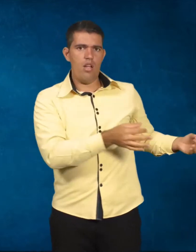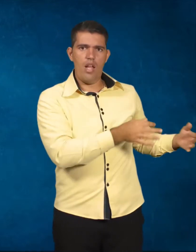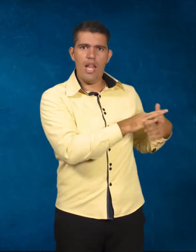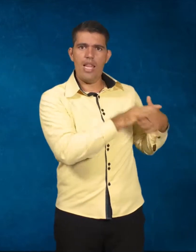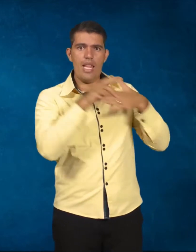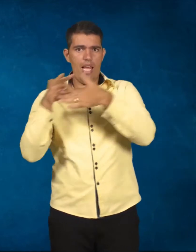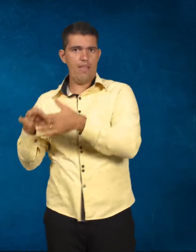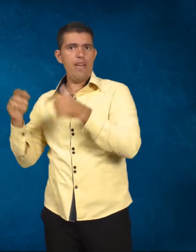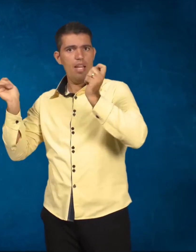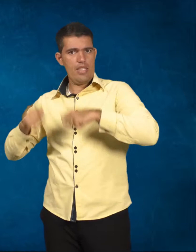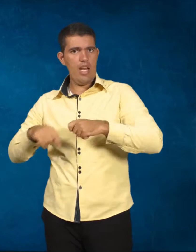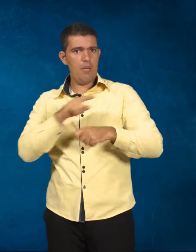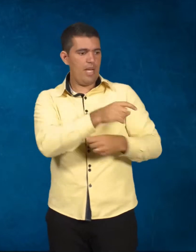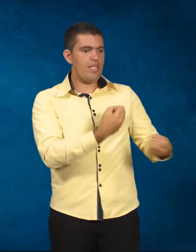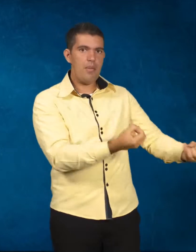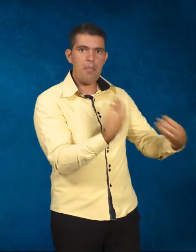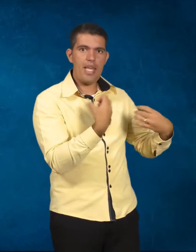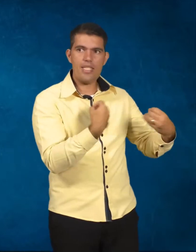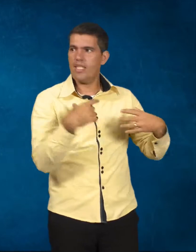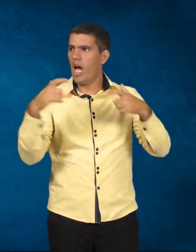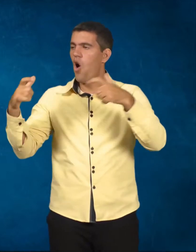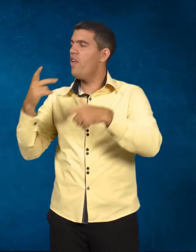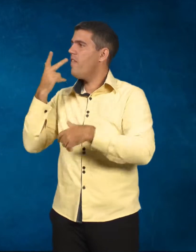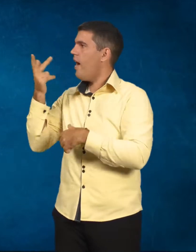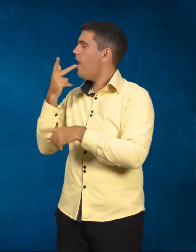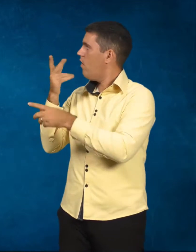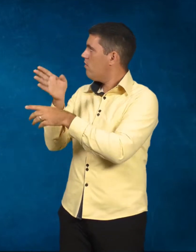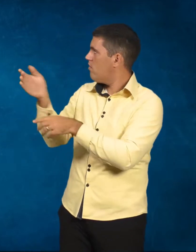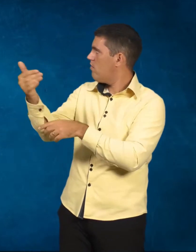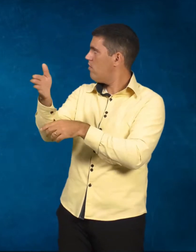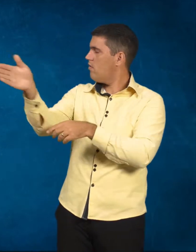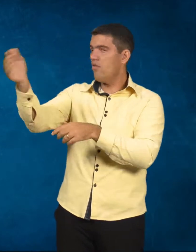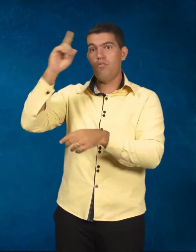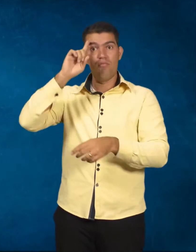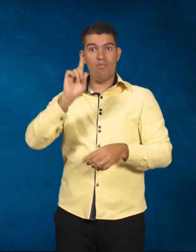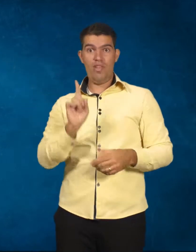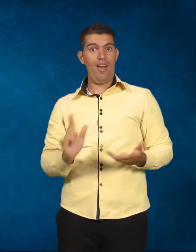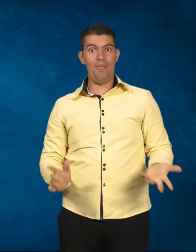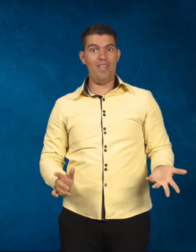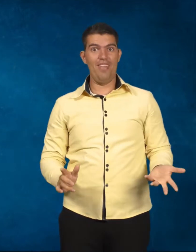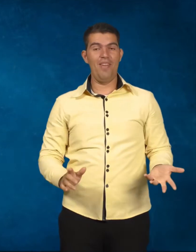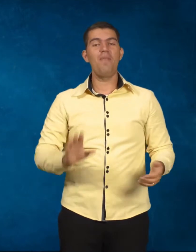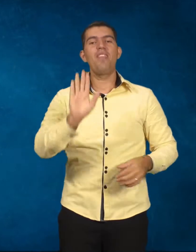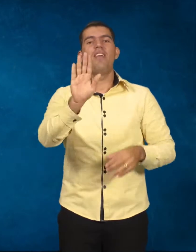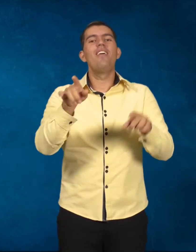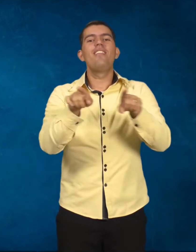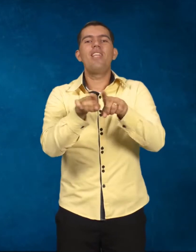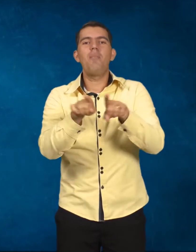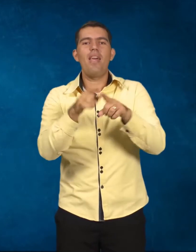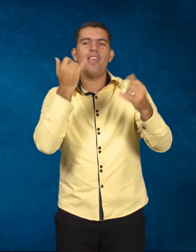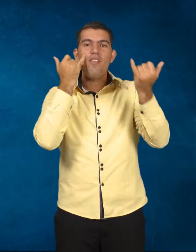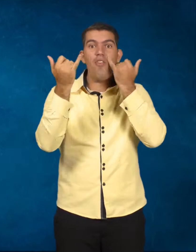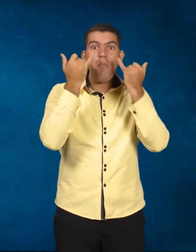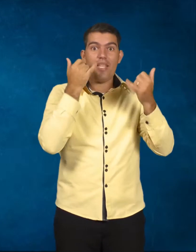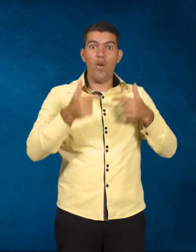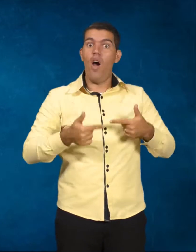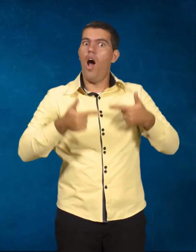são incapazes de ensinar o caminho verbalmente. Elas também preferem receber informações de forma ativa, como